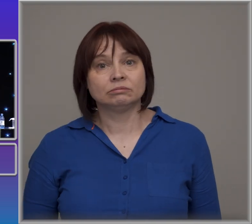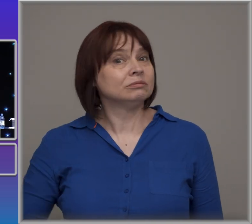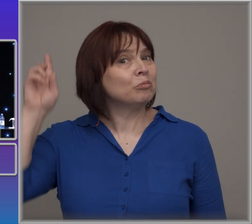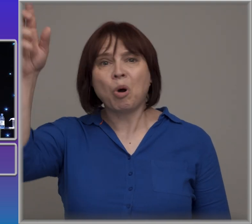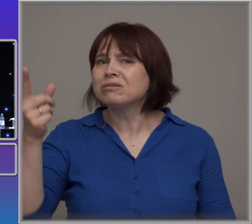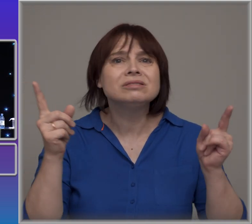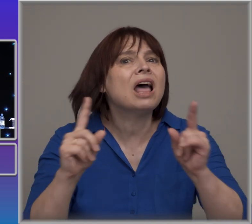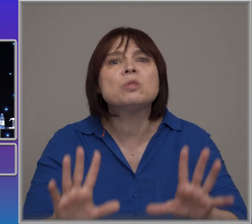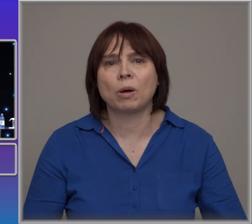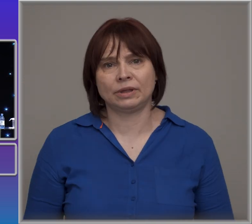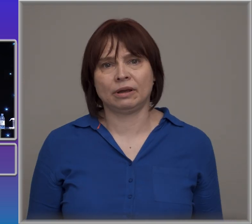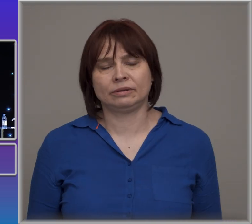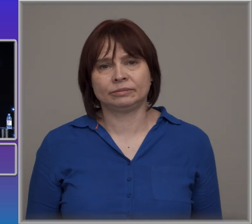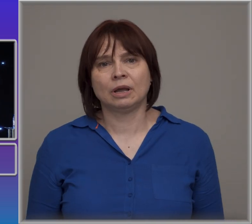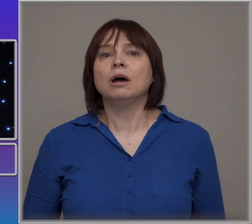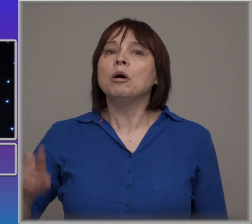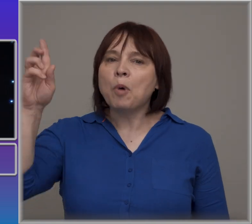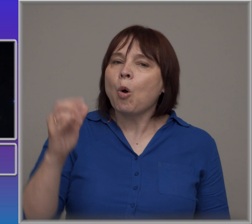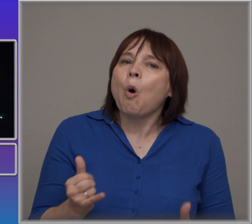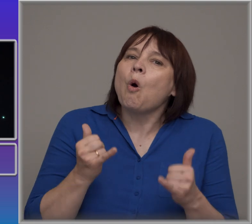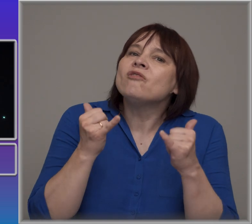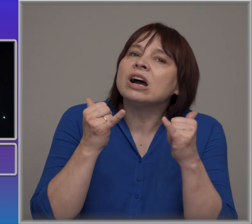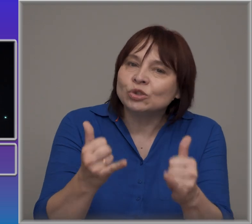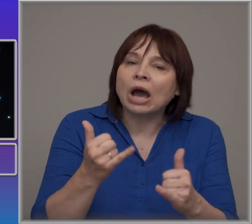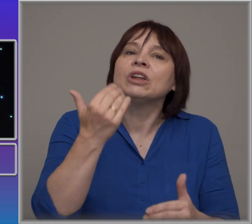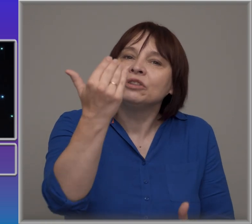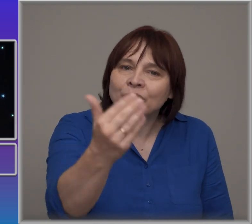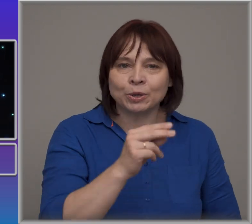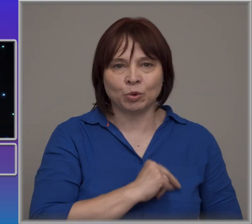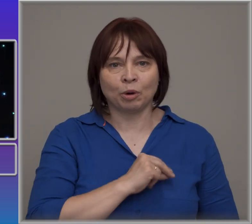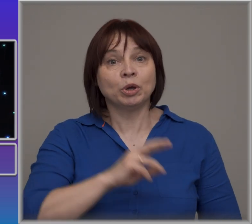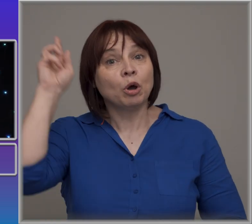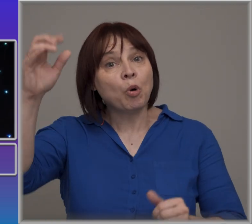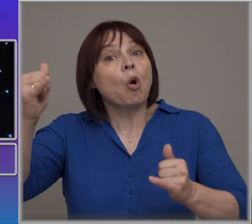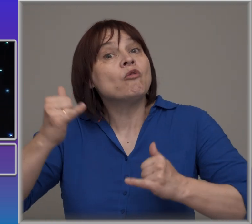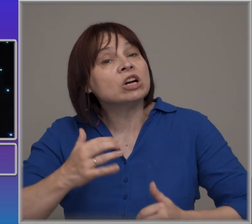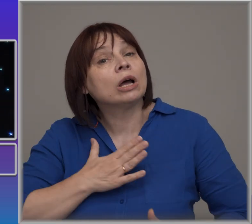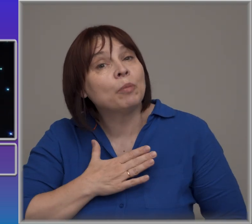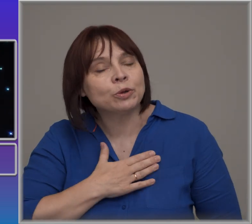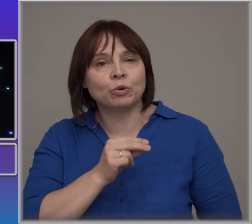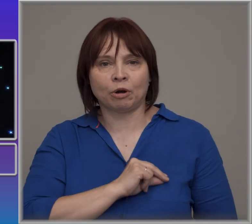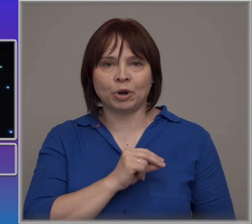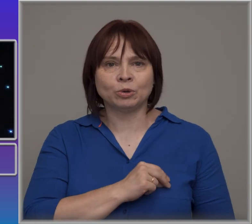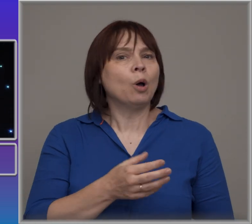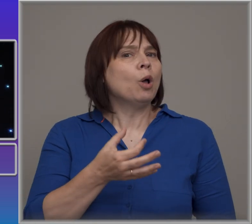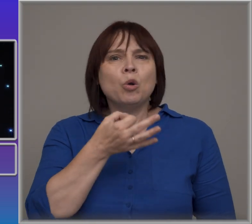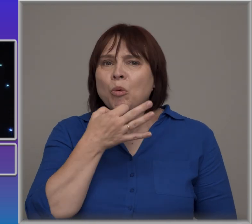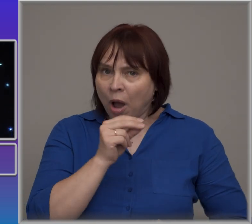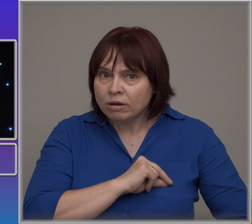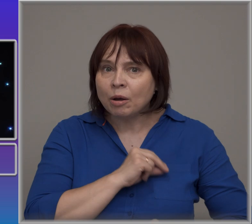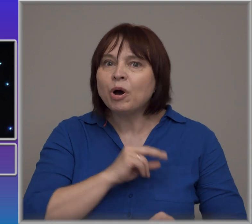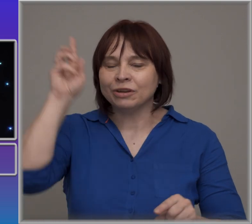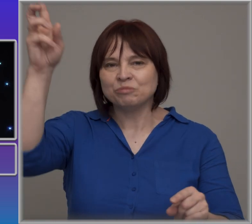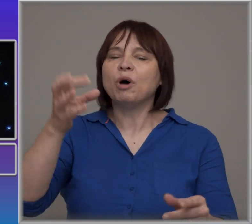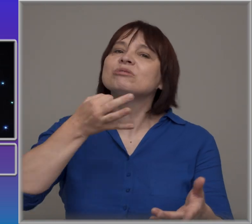только создают вокруг себя тех, кто на них трудится и работает. Нет, мы видим Сына Божьего, который приходит в мир,